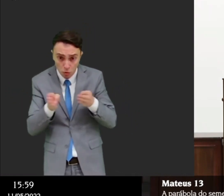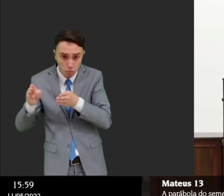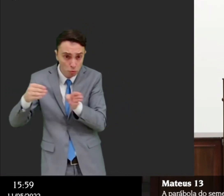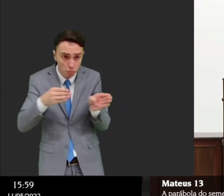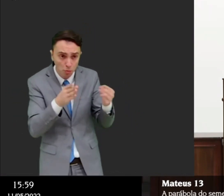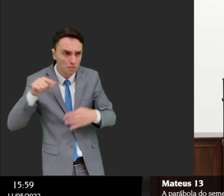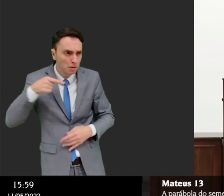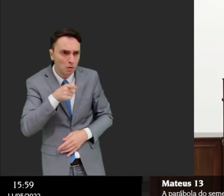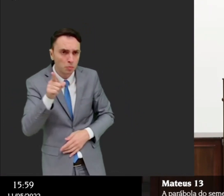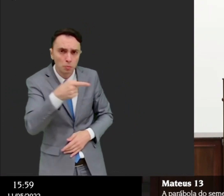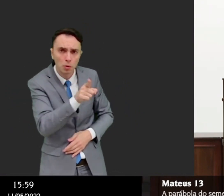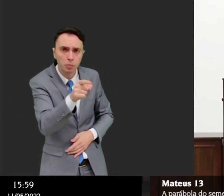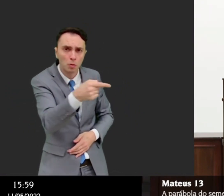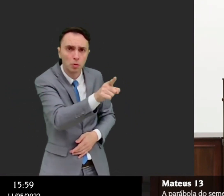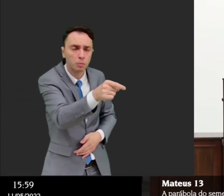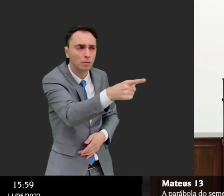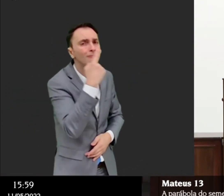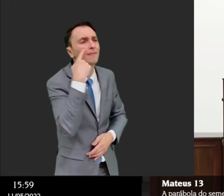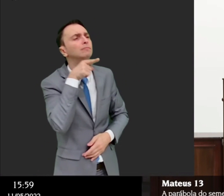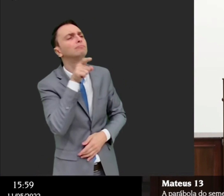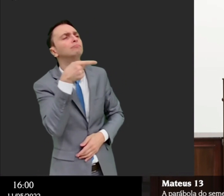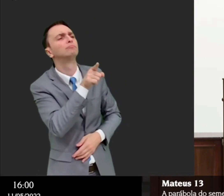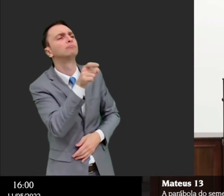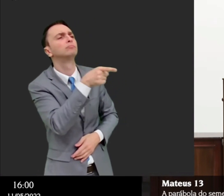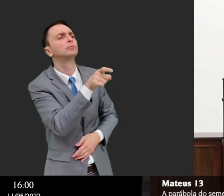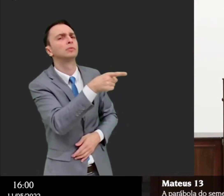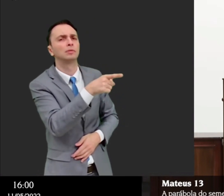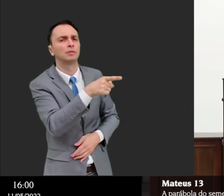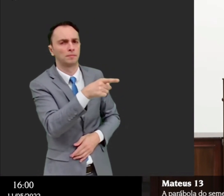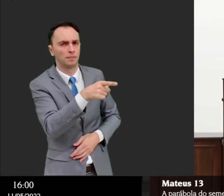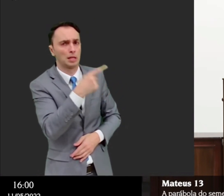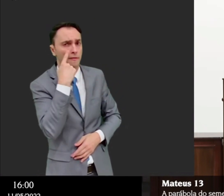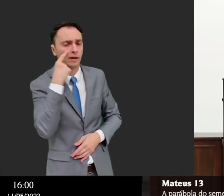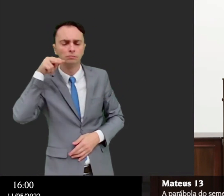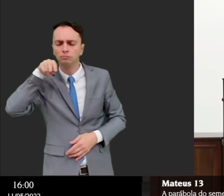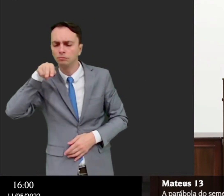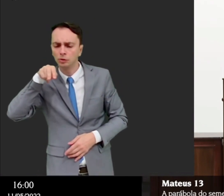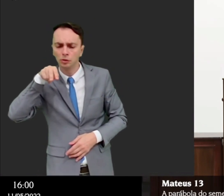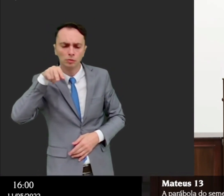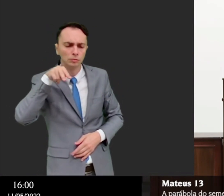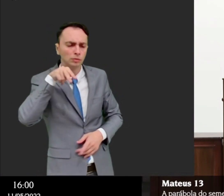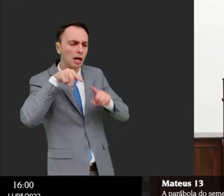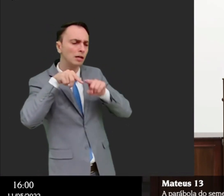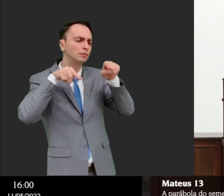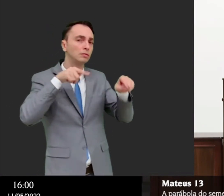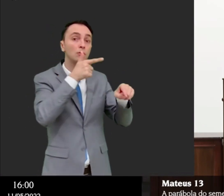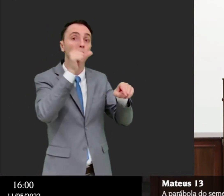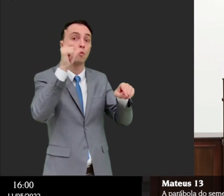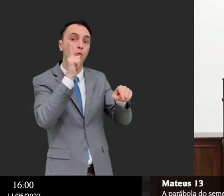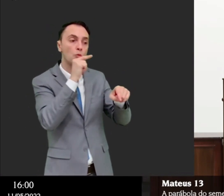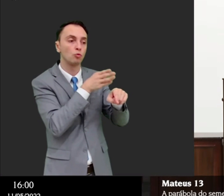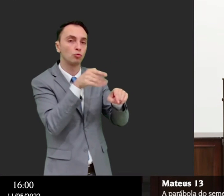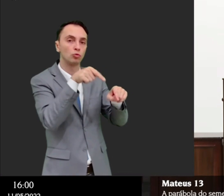Tietê. De lá do Tietê, ele vai um pouquinho mais adiante, encontra com o Rio Grande e